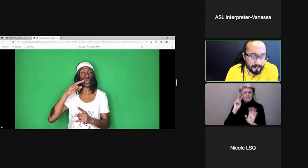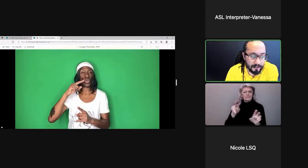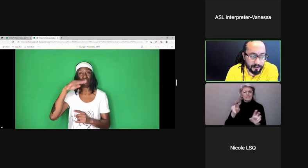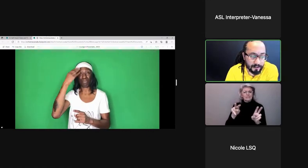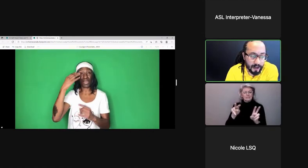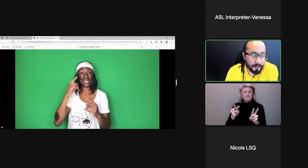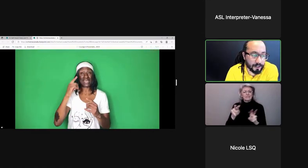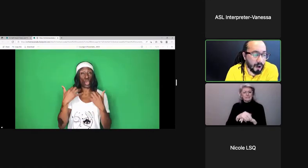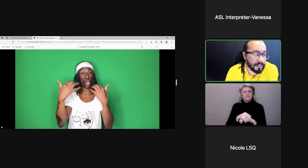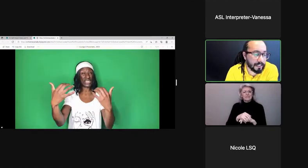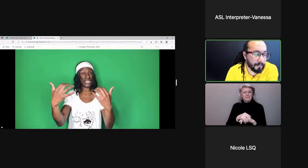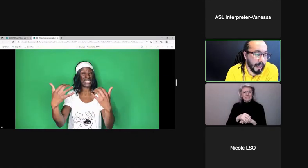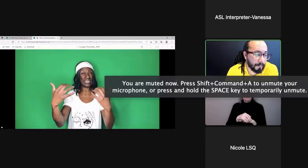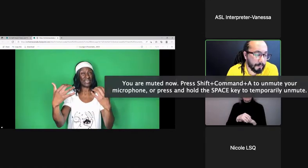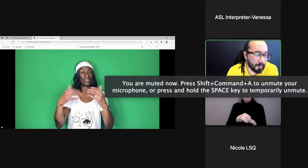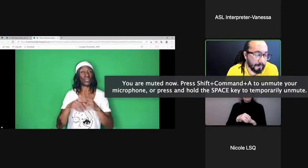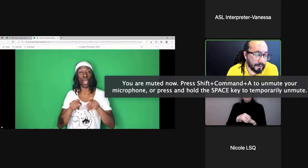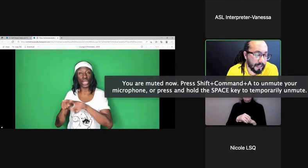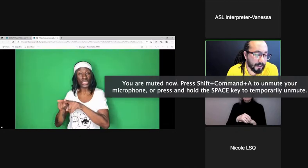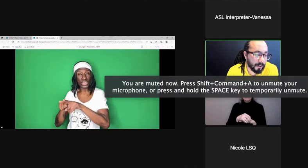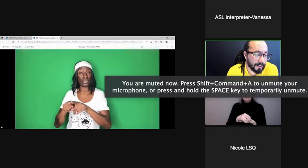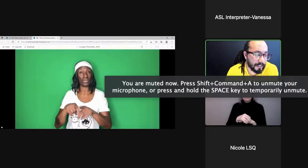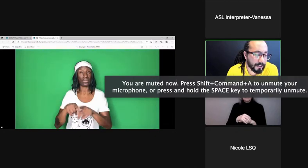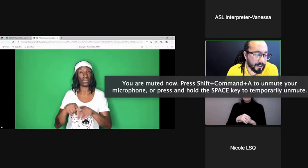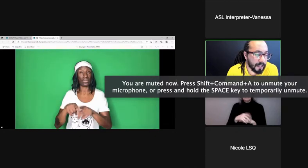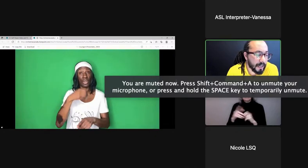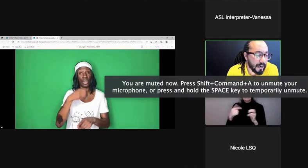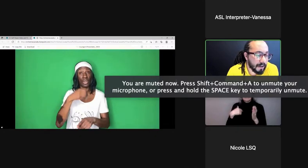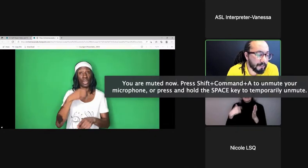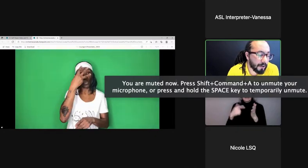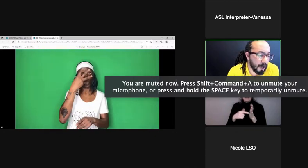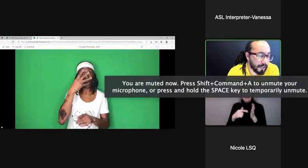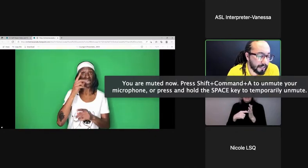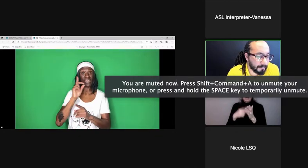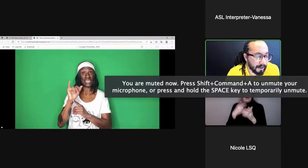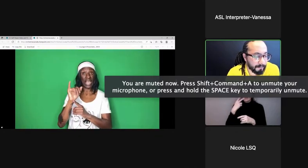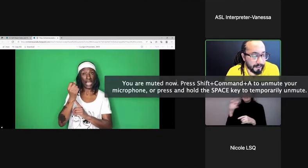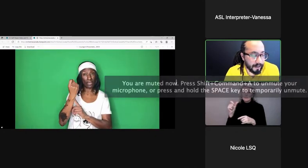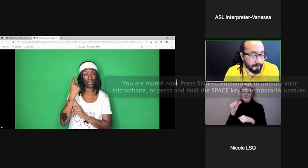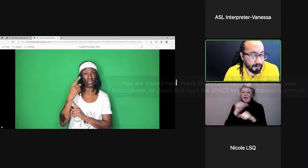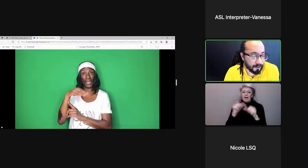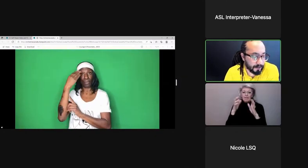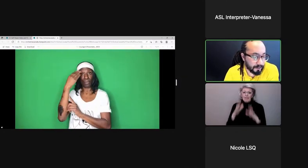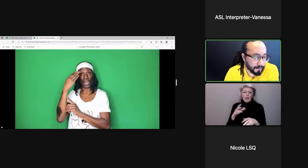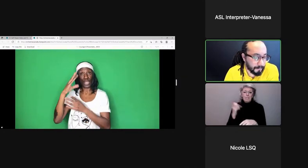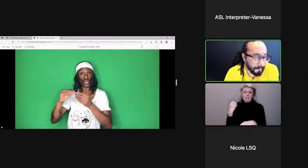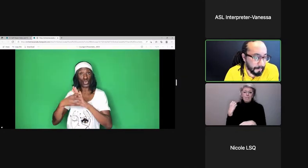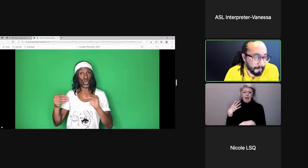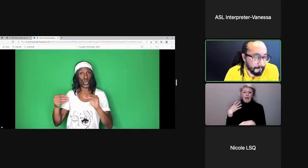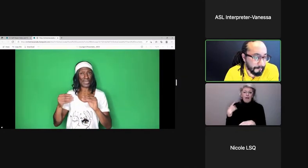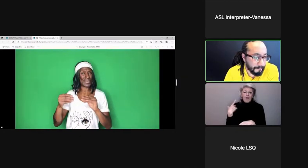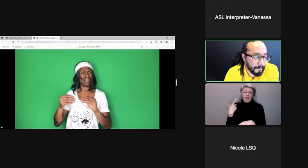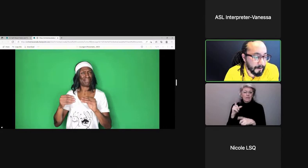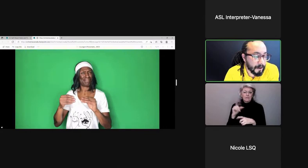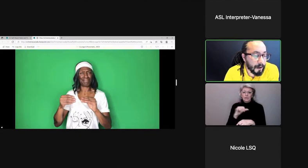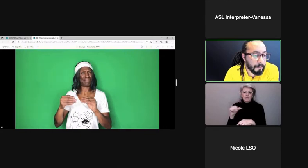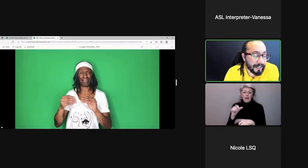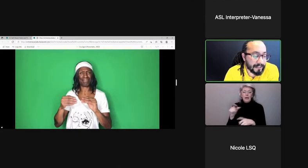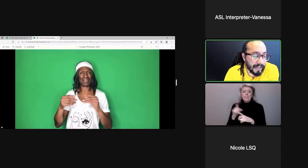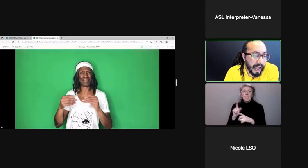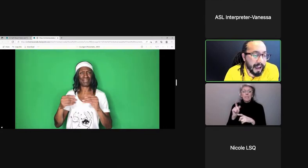parfois, je n'ai vu que des acteurs blancs, même si le